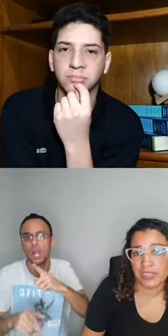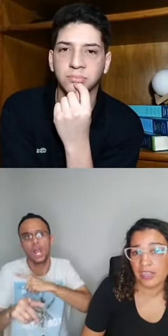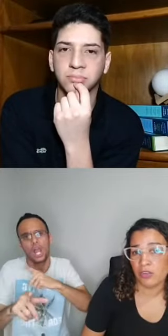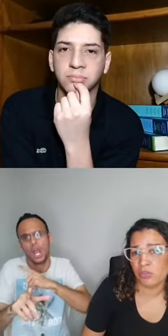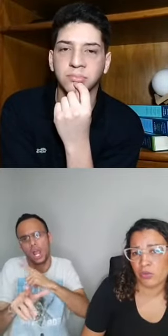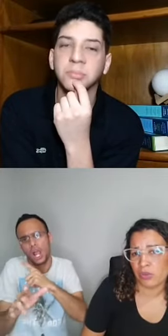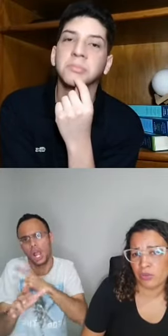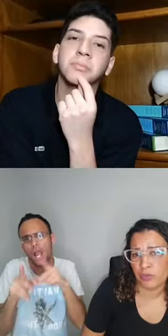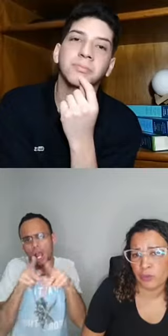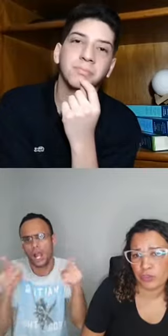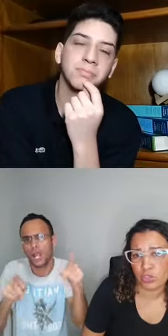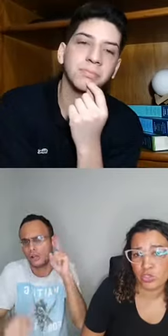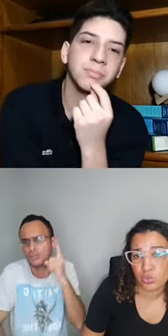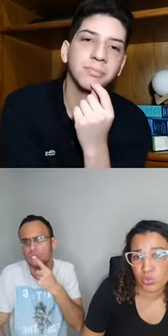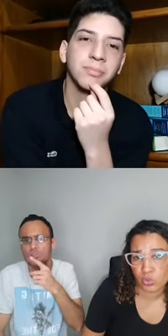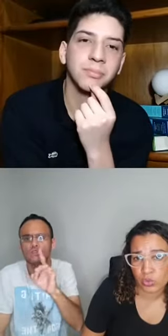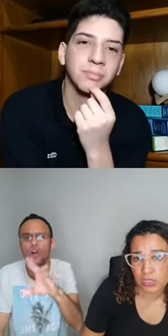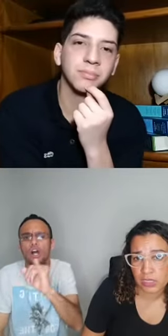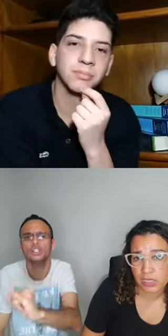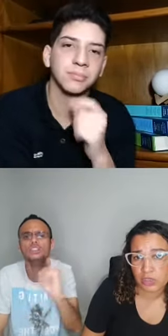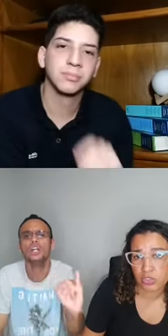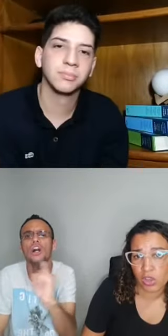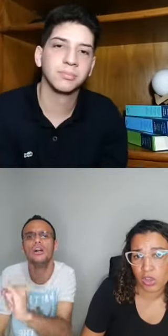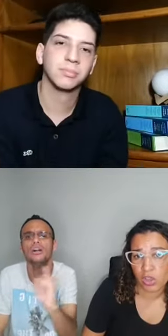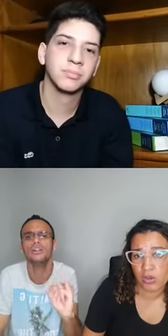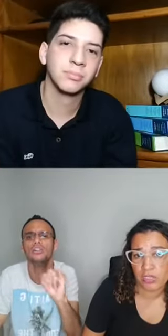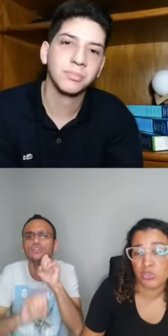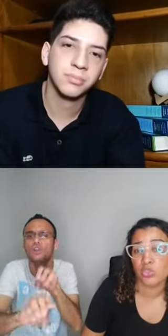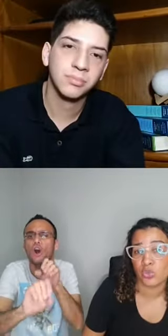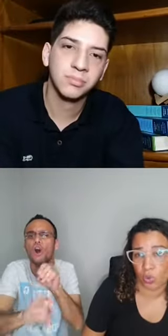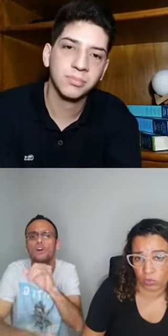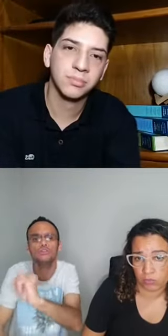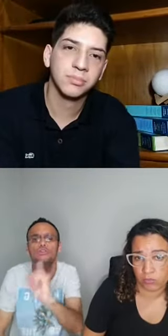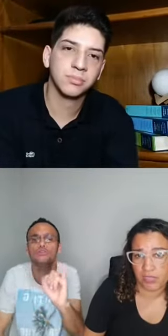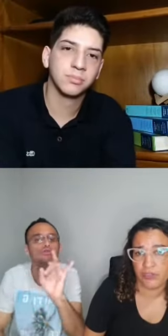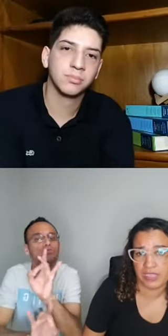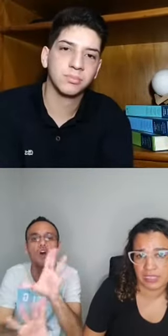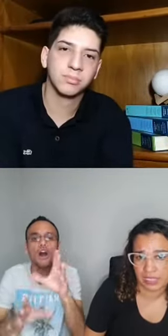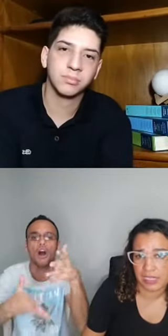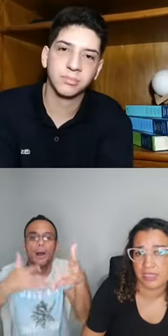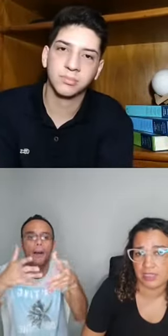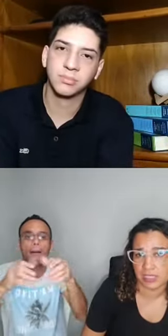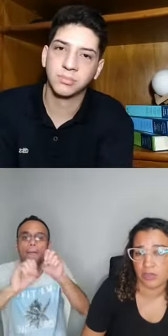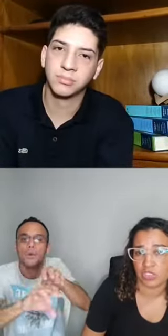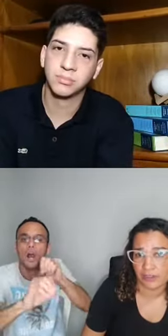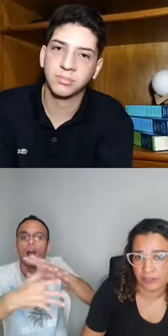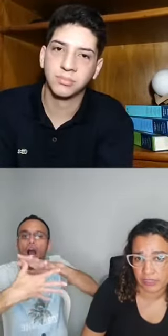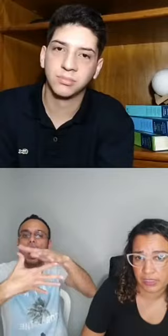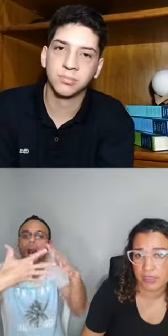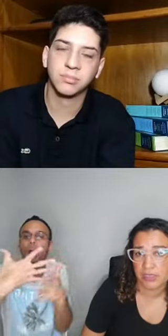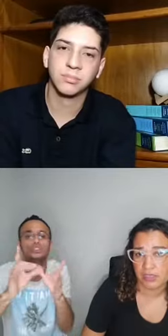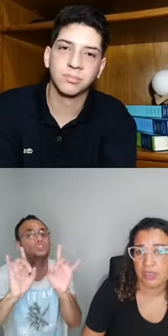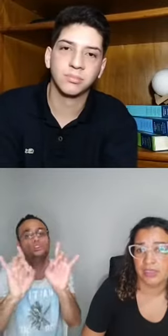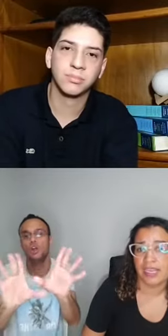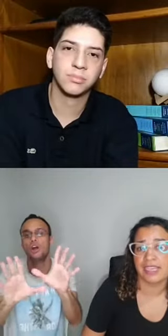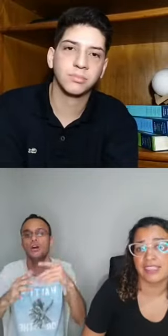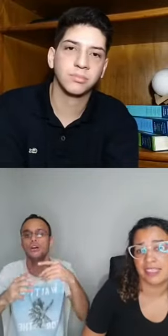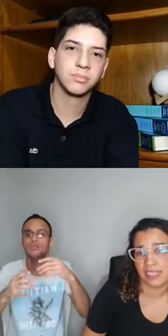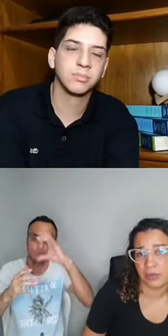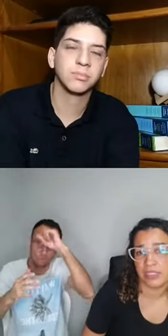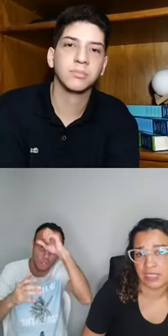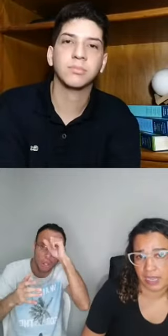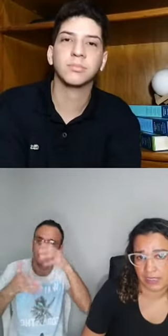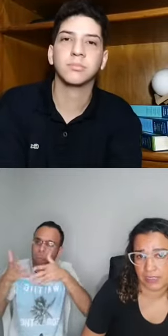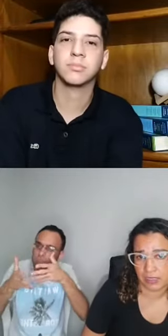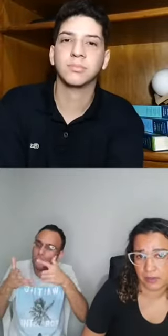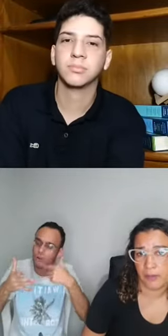De ver, né? Eu nunca vi um professor surdo, assim, só instrutor, que fica ensinando, isso aí eu já vi, né? Que ensina